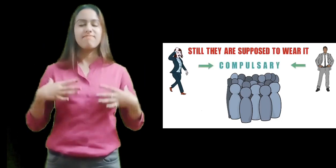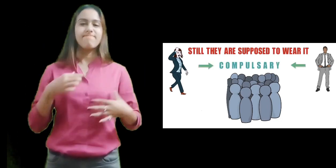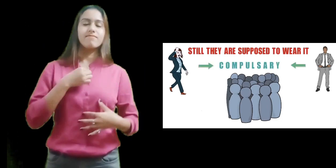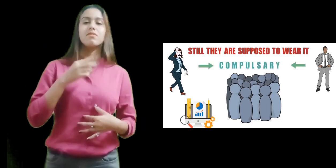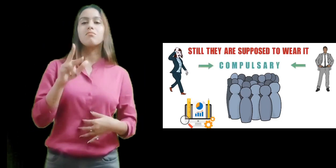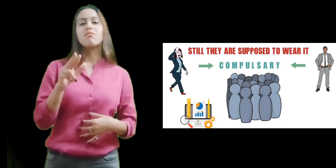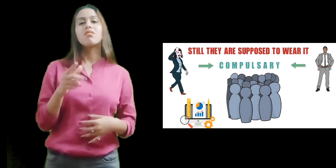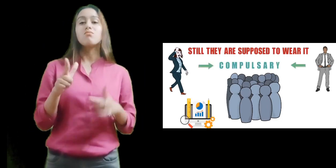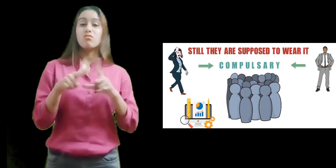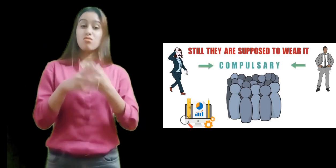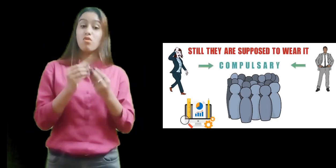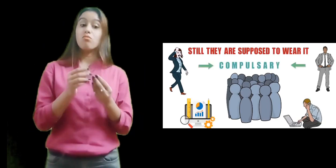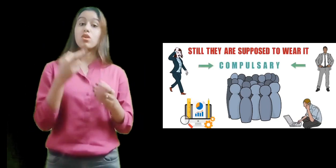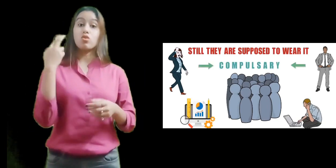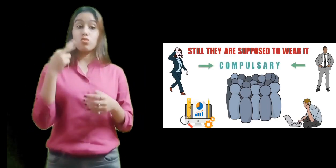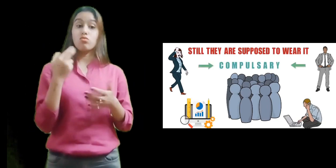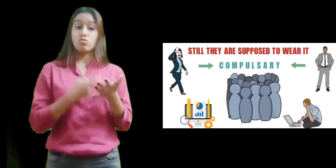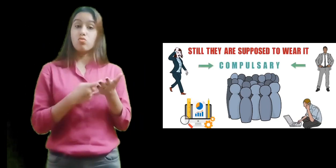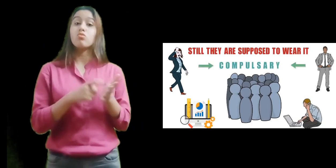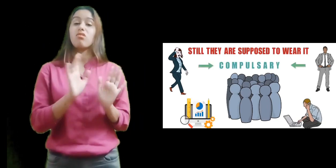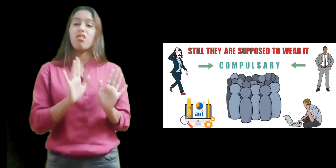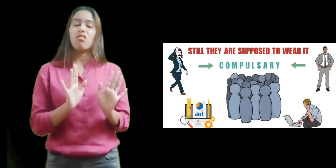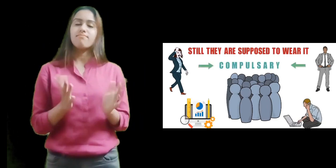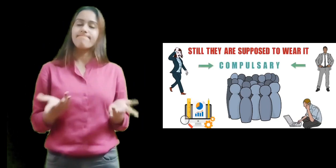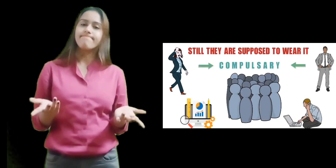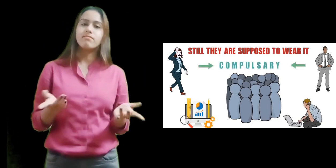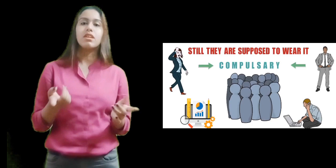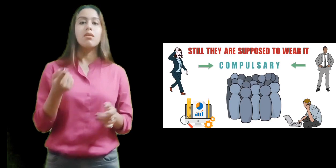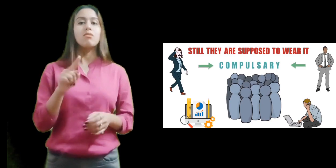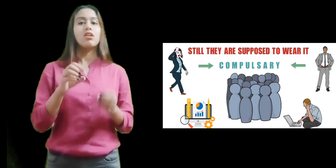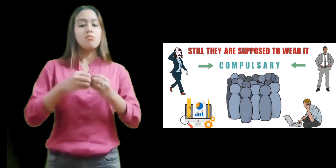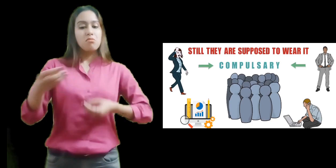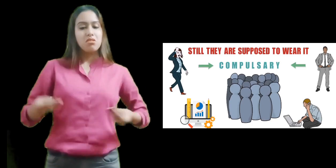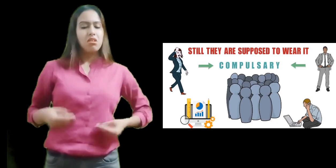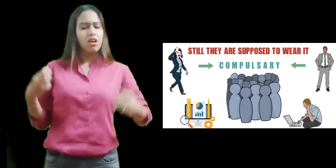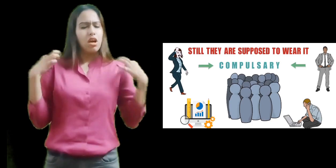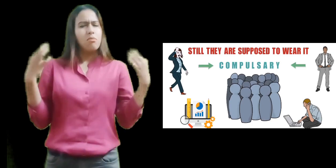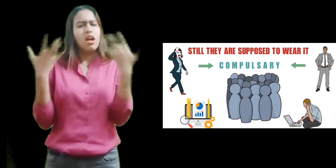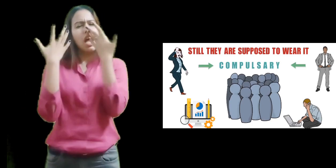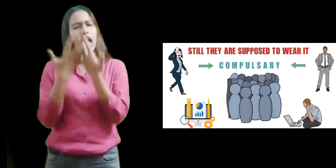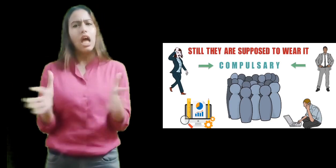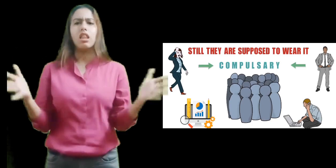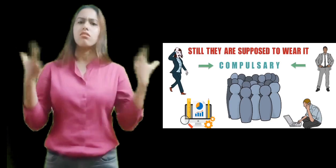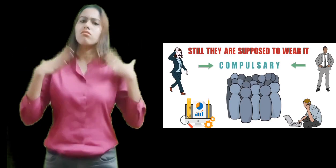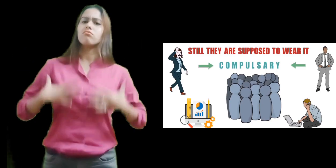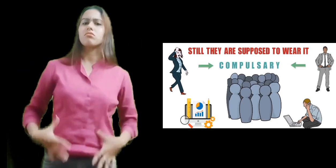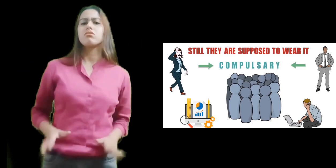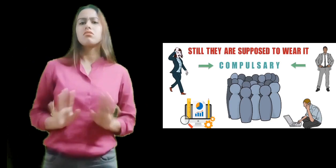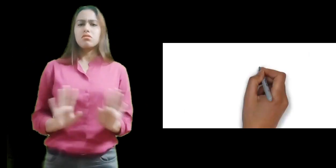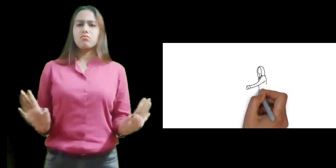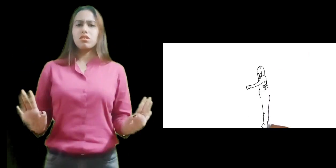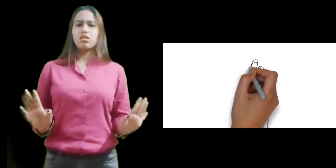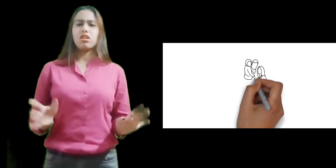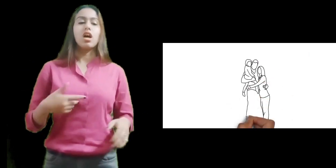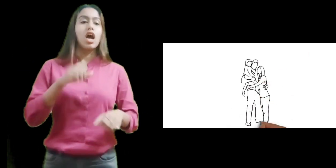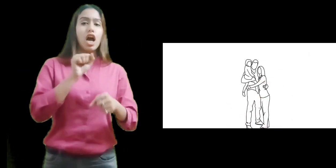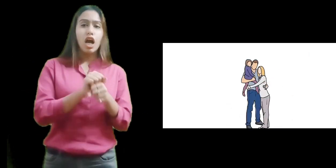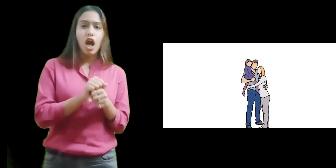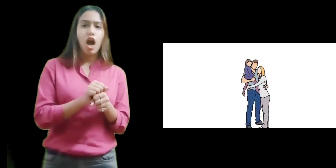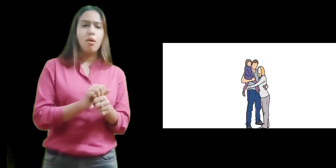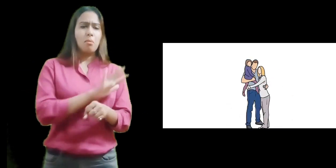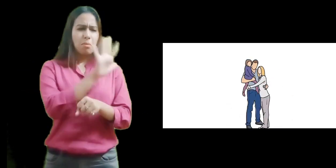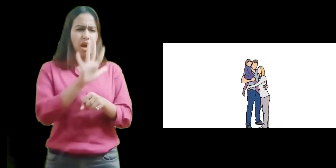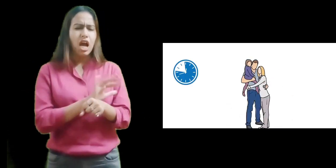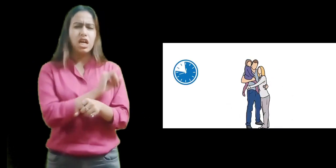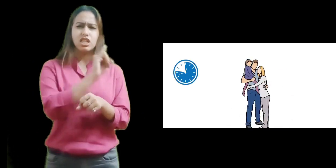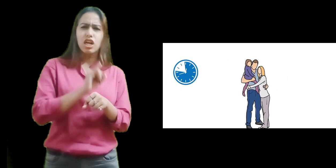देखो, बिजनेस में आपकी लाइफस्टाइल आपके हाथ में होती है। आप चूज कर सकते हो कि आपको कब और किधर काम करना है, कितना काम करना है। आप अपनी फैमिली